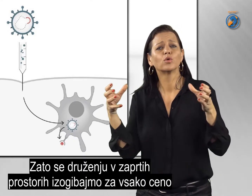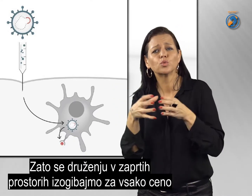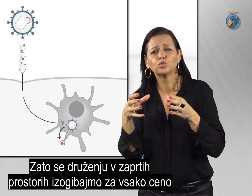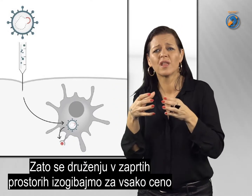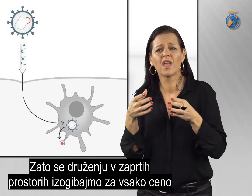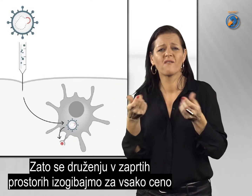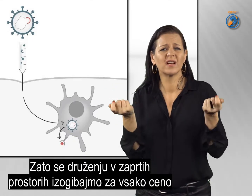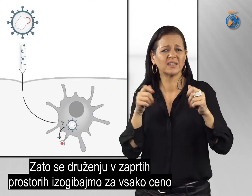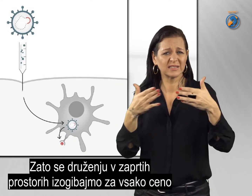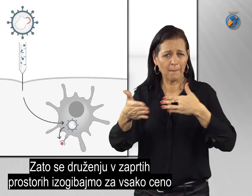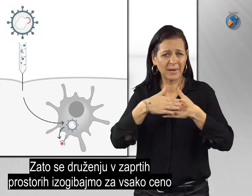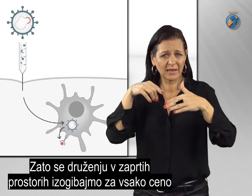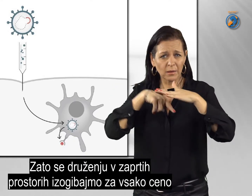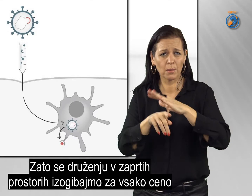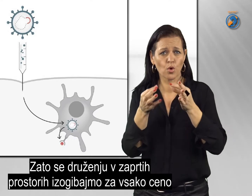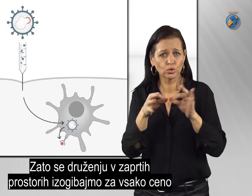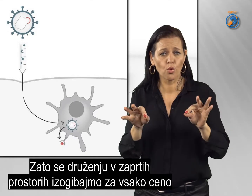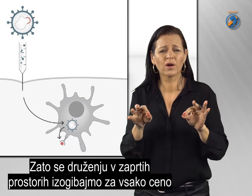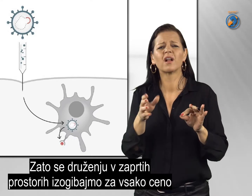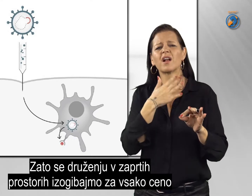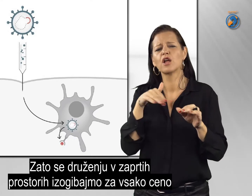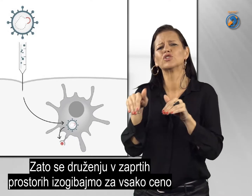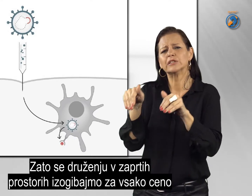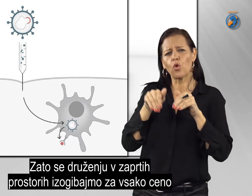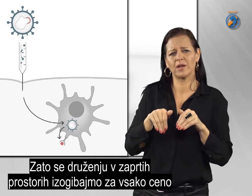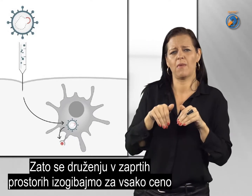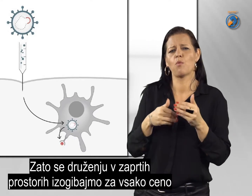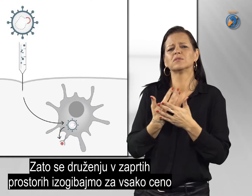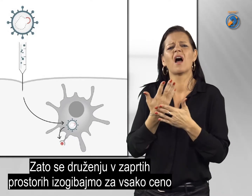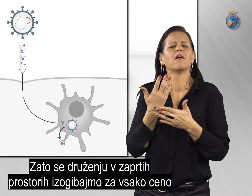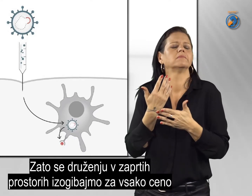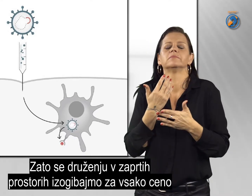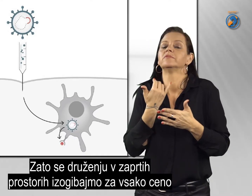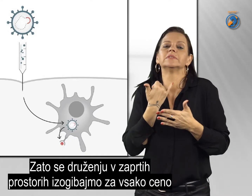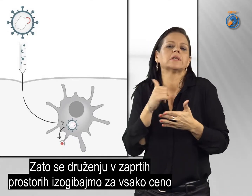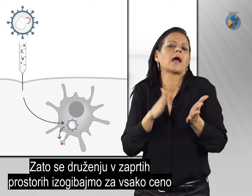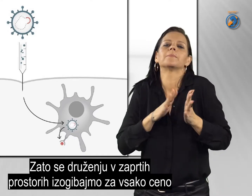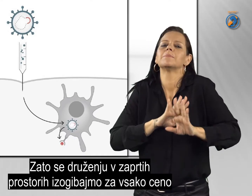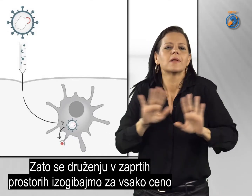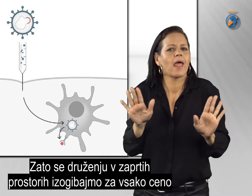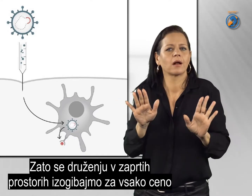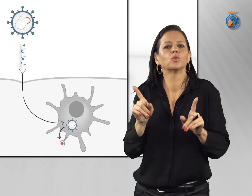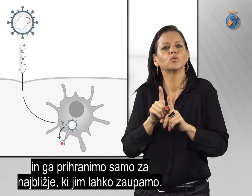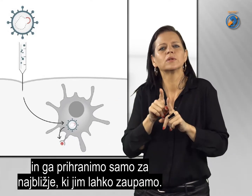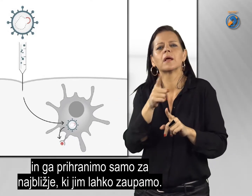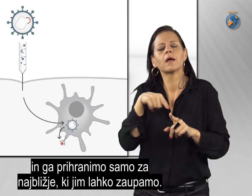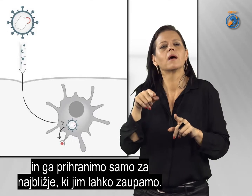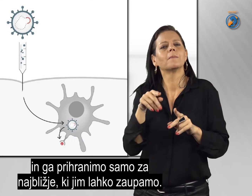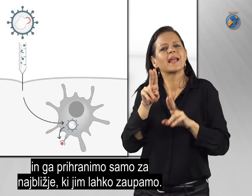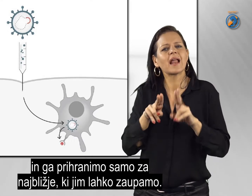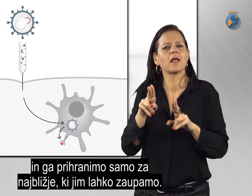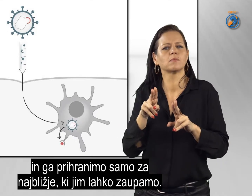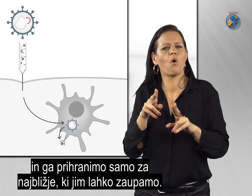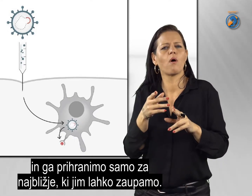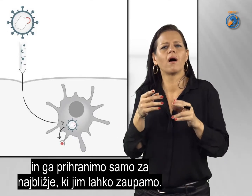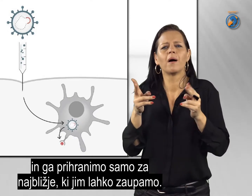Zato se druženju v zaprtih prostorih izogibajmo za vsako ceno in ga prihranimo samo za najbližje, ki jim lahko